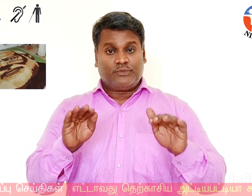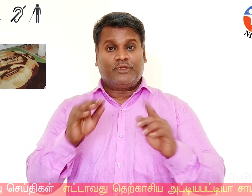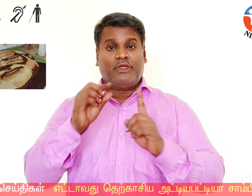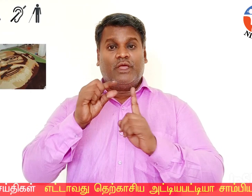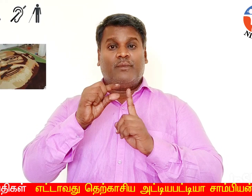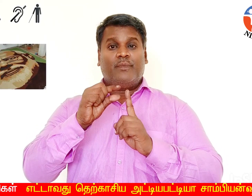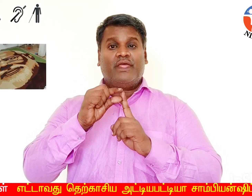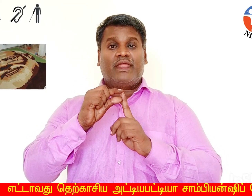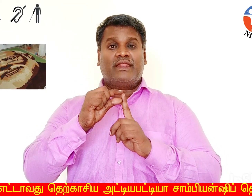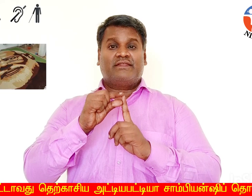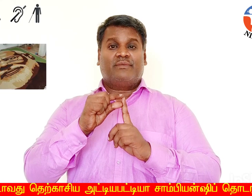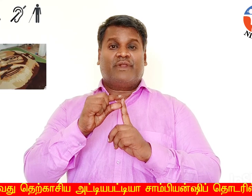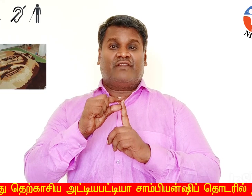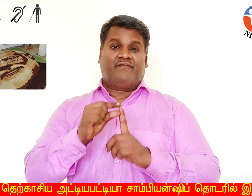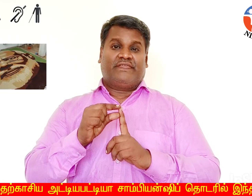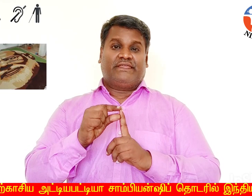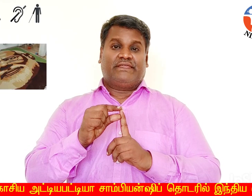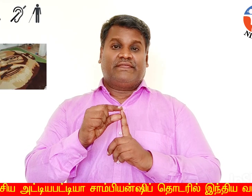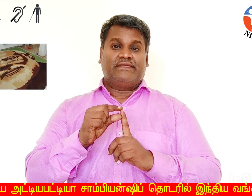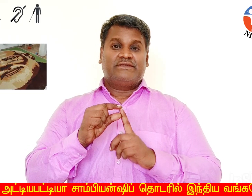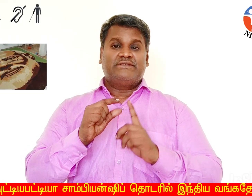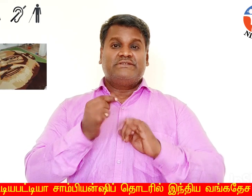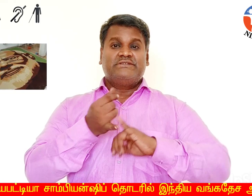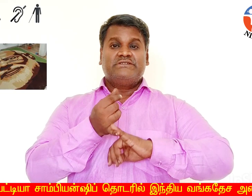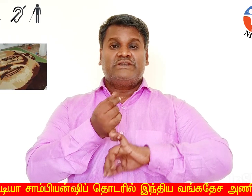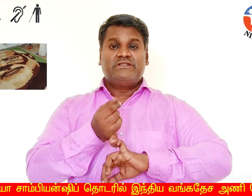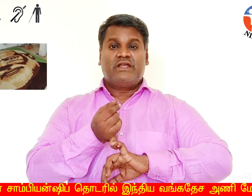மோடியின் உருவத்தை பிரம்மாண்டமாக வரைந்து உலக சாதனை படைத்துள்ளார்.